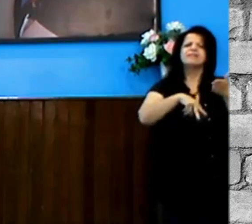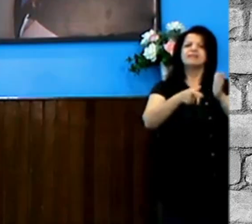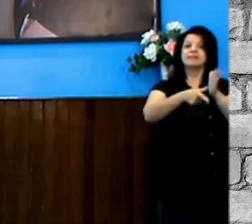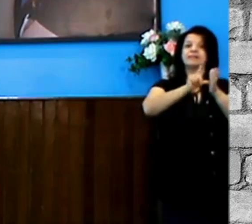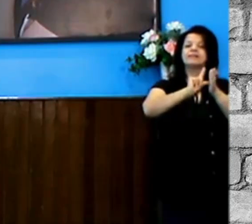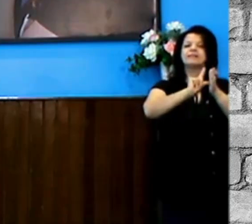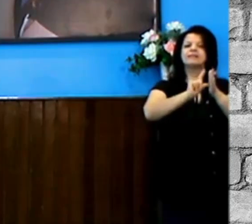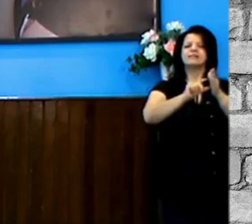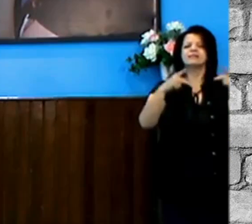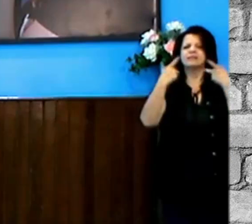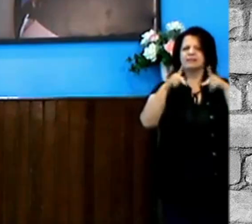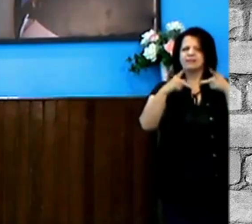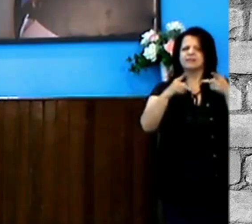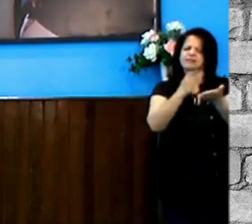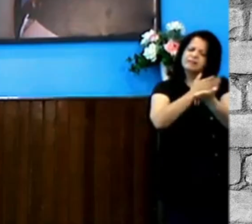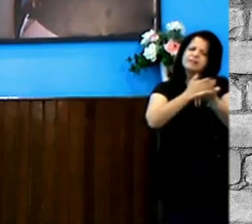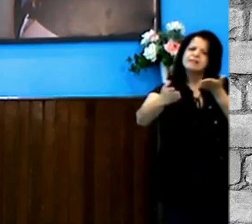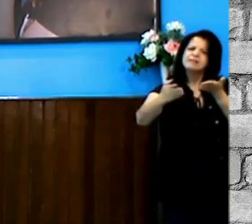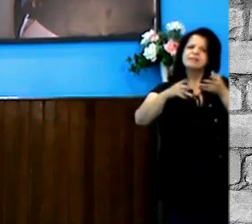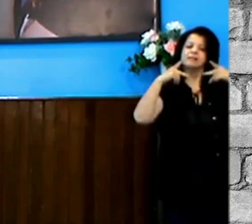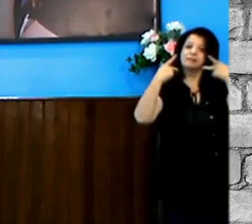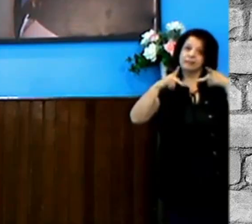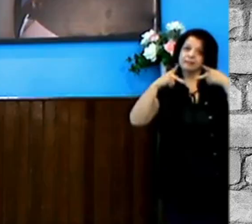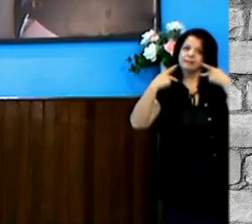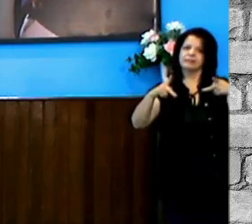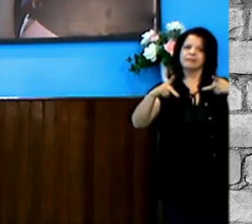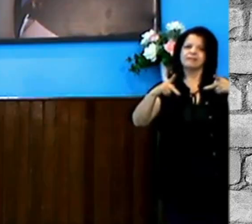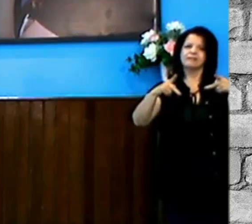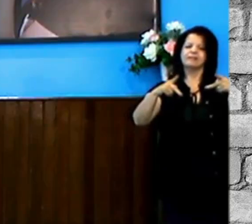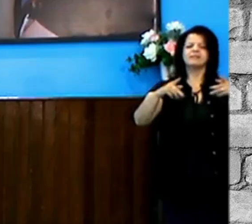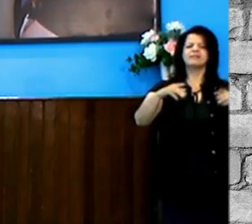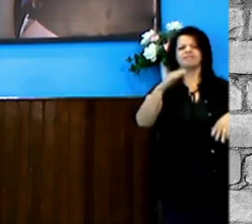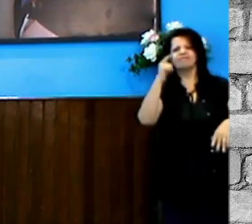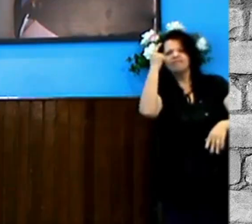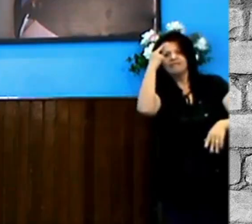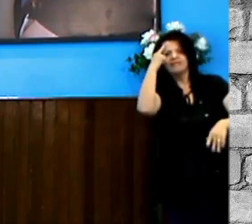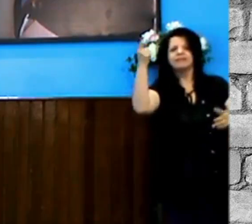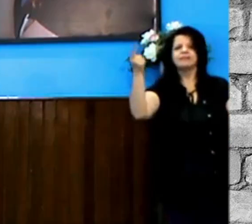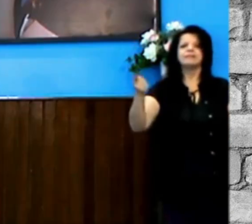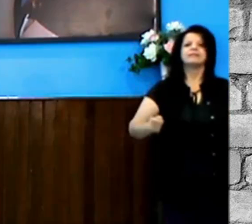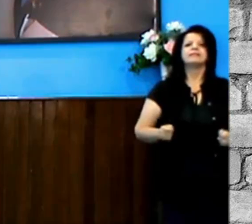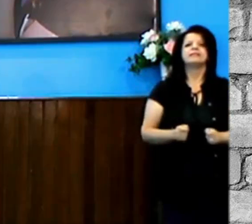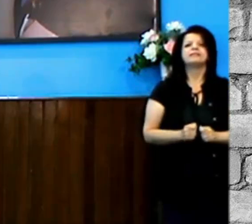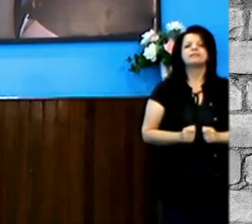pregação. Ela é uma introdução à pregação, no sentido de que